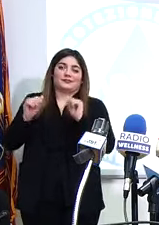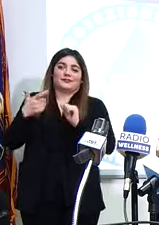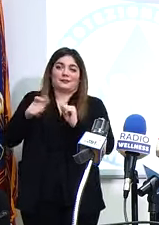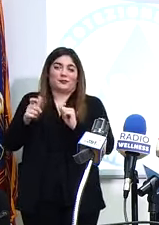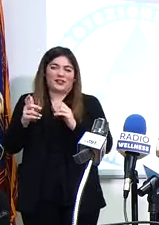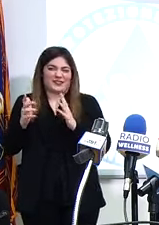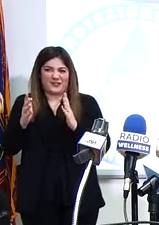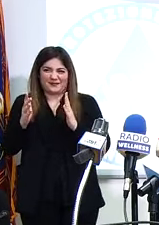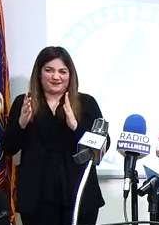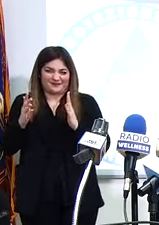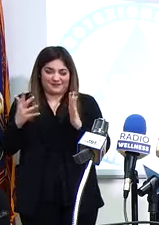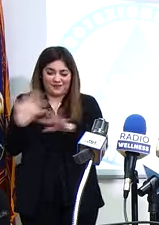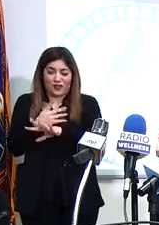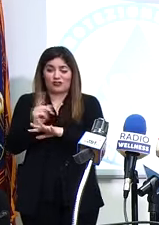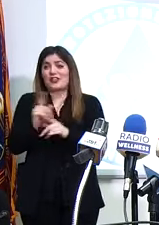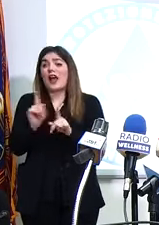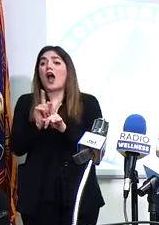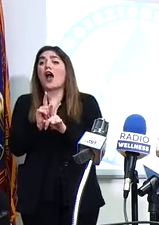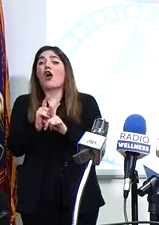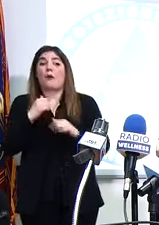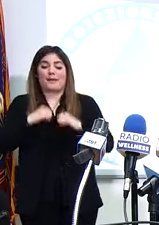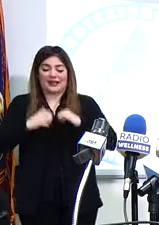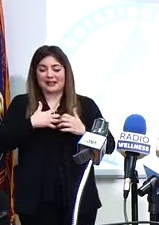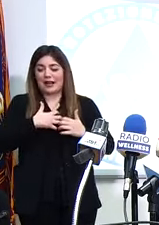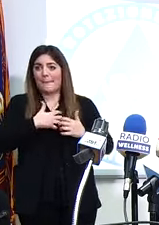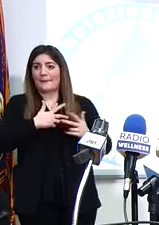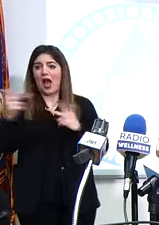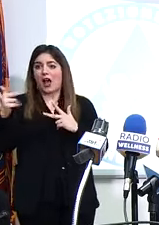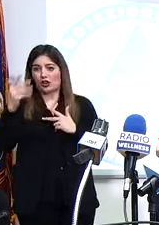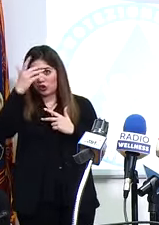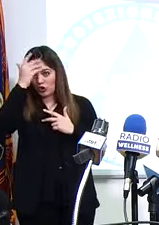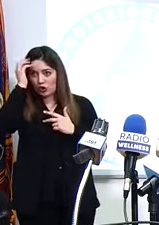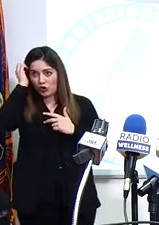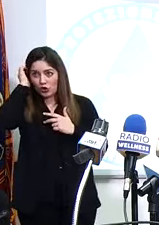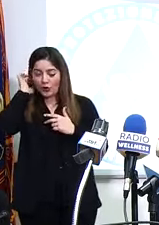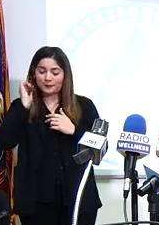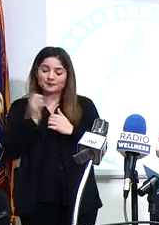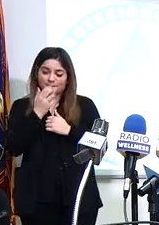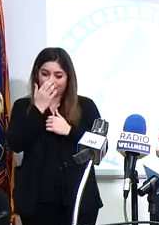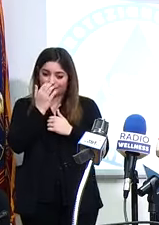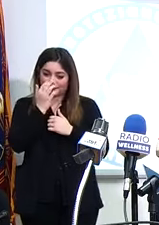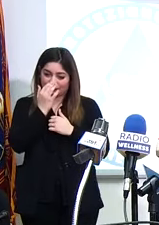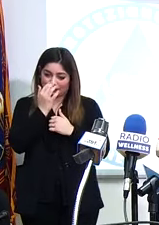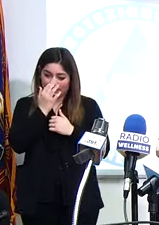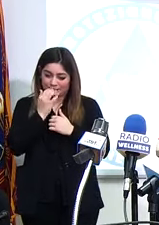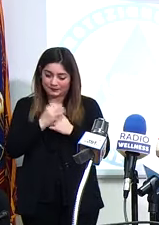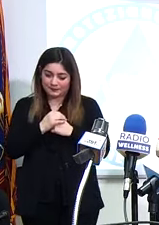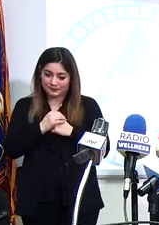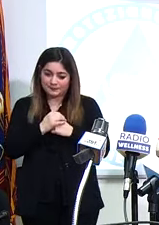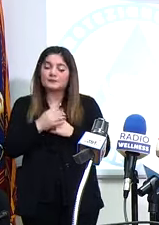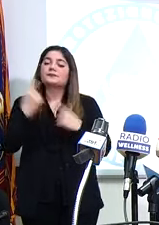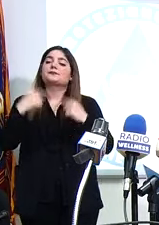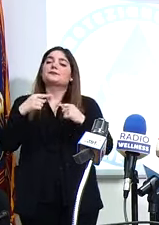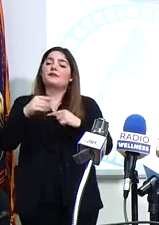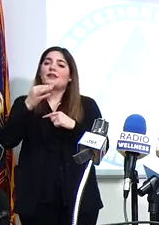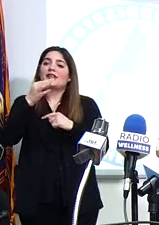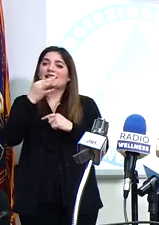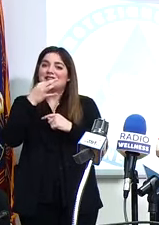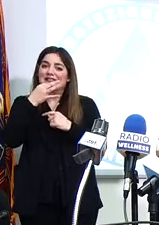no? Come un trapianto, come viene rigettato un trapianto allogenico. Quindi questo è addirittura eterologo, perché